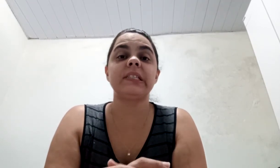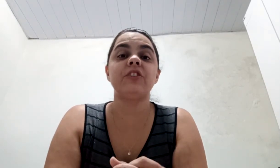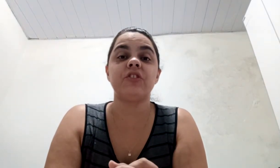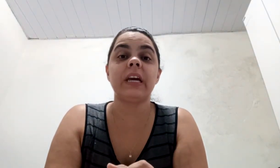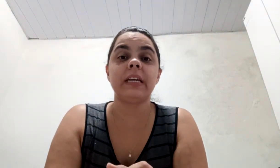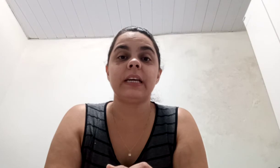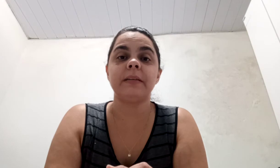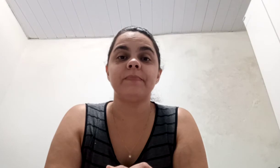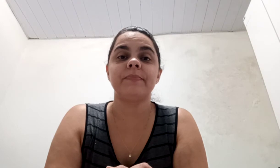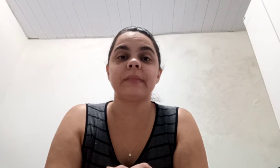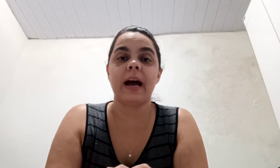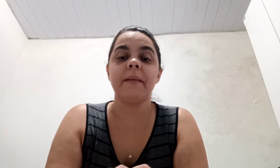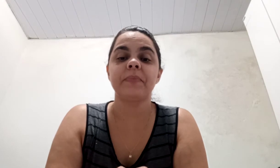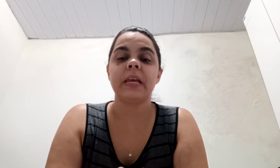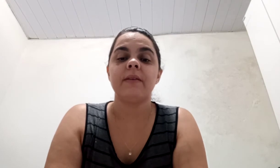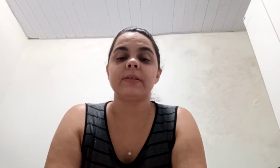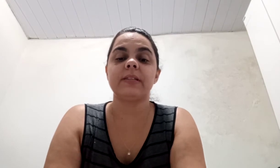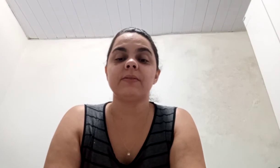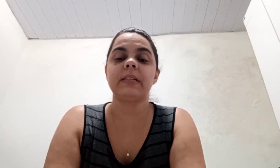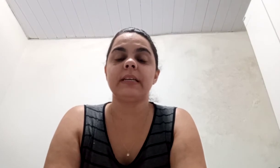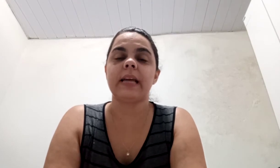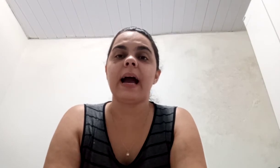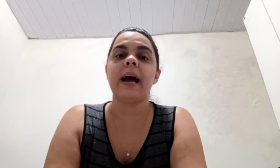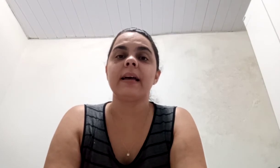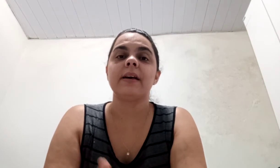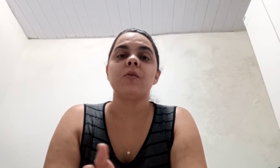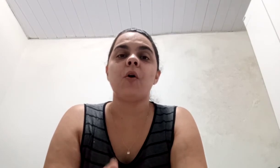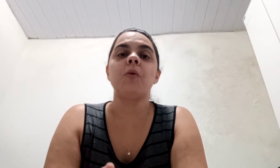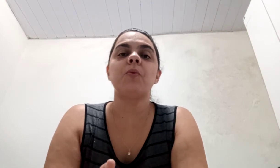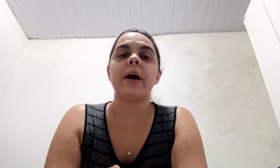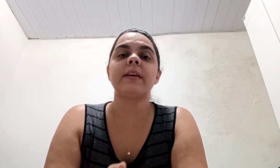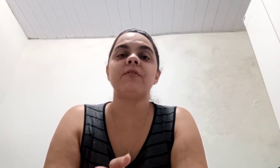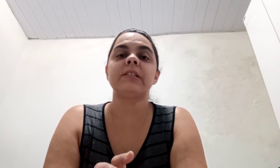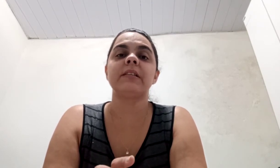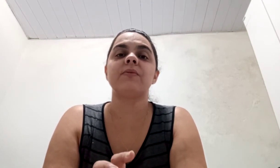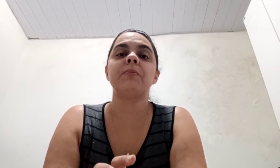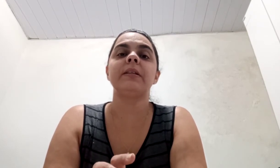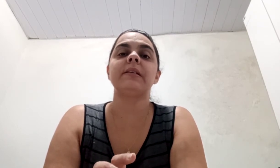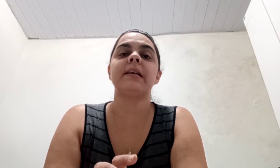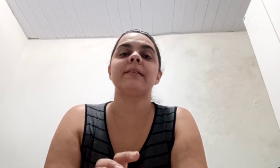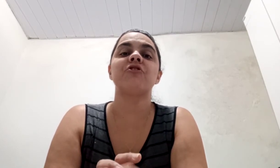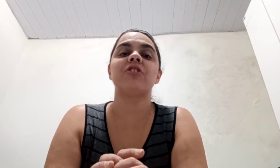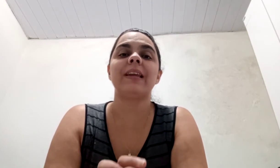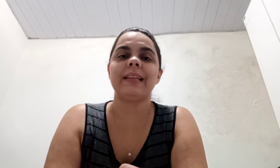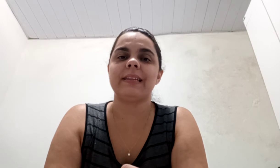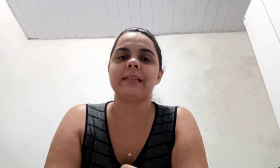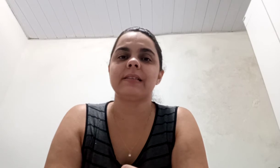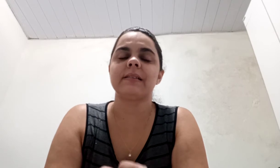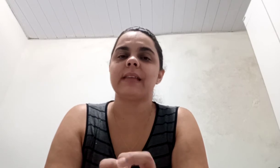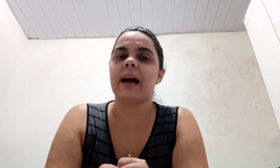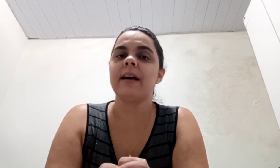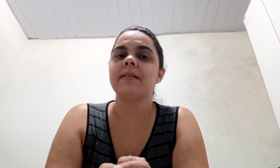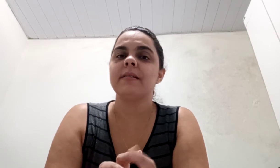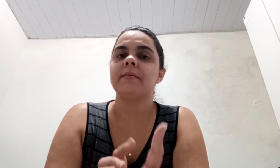vocês treinem, tá? Vocês vão treinar como é que vocês vão me dizer essas letras, tá?